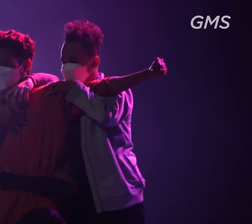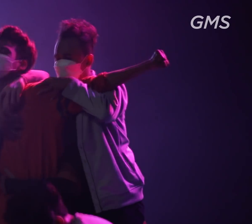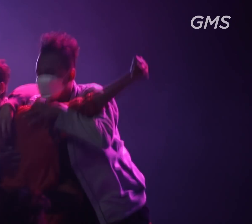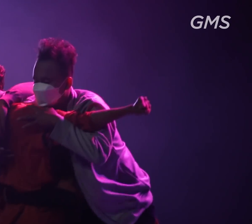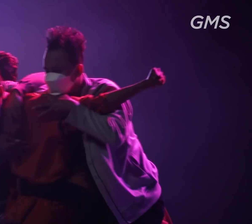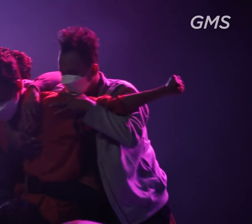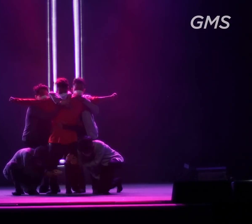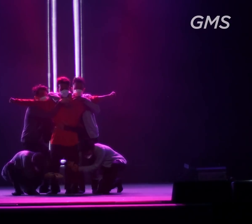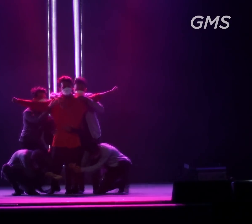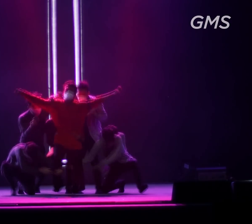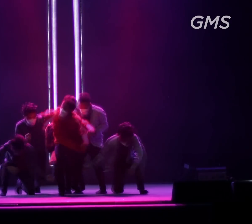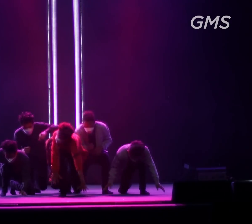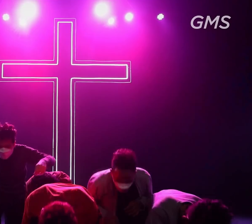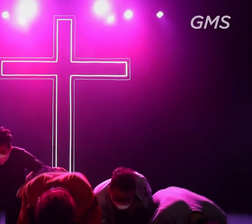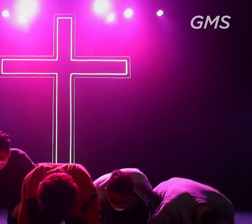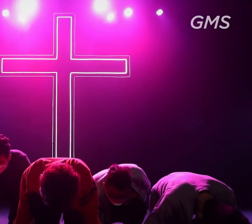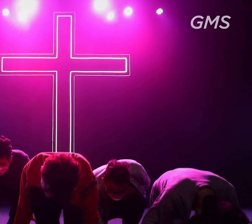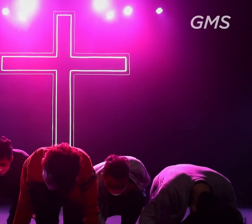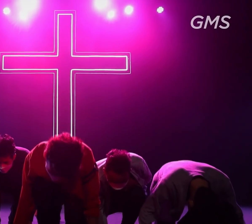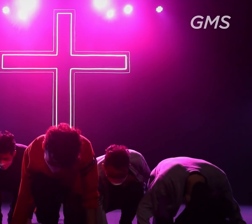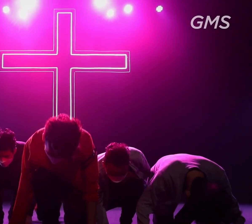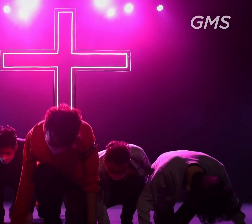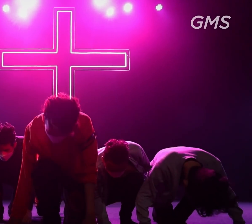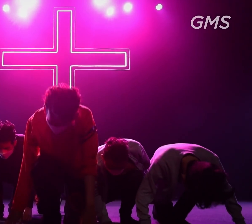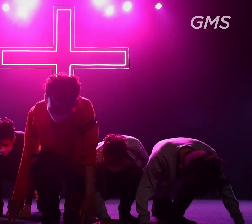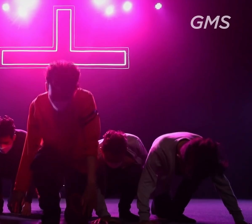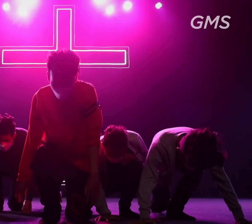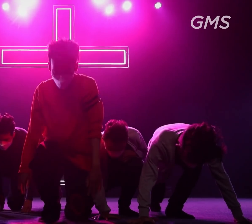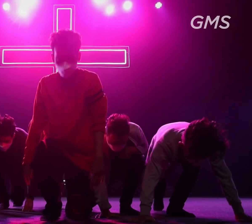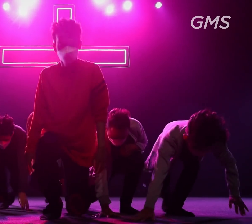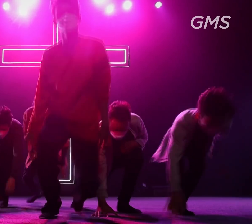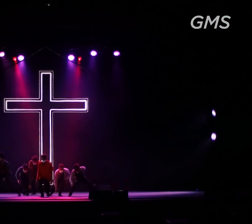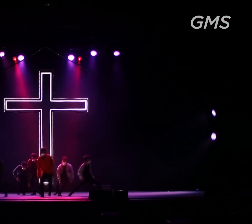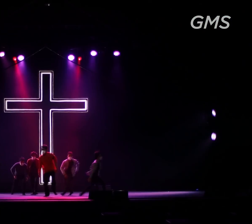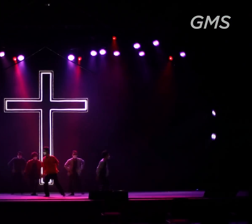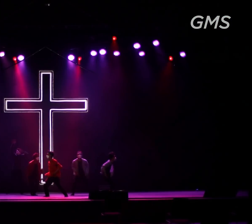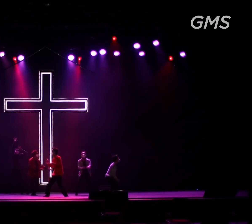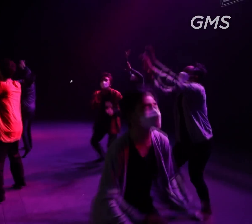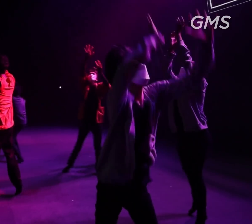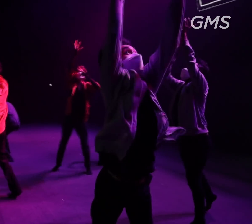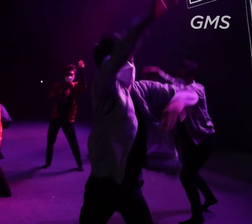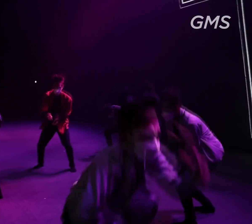carregando uma cruz.